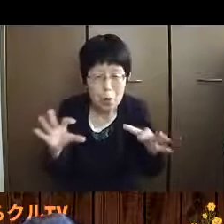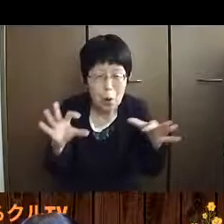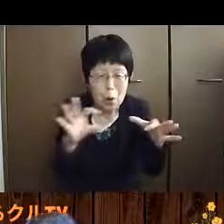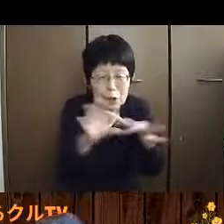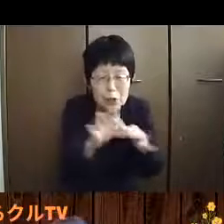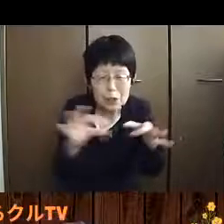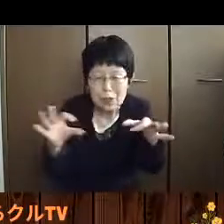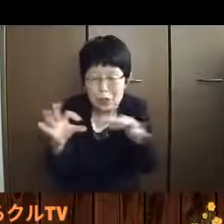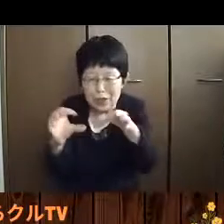な